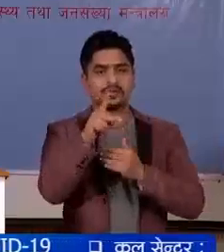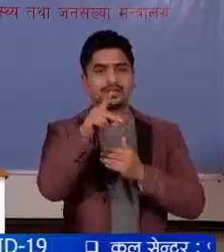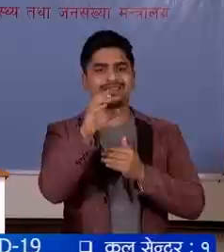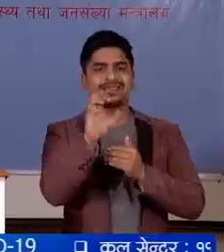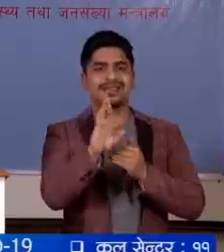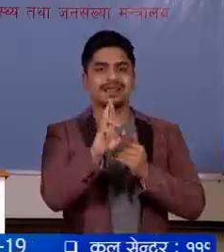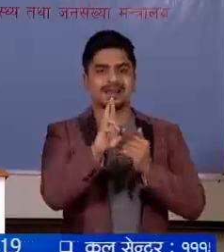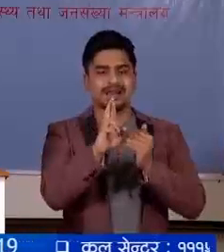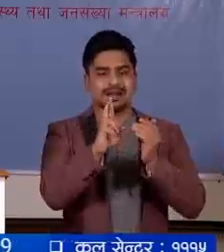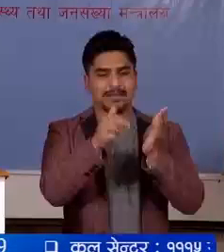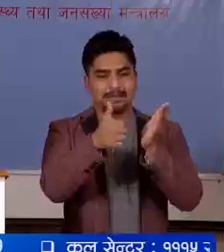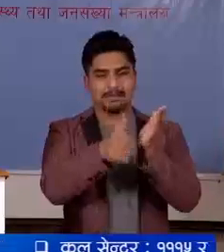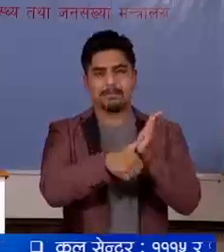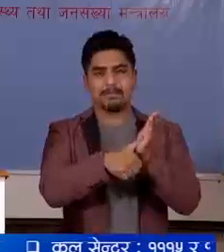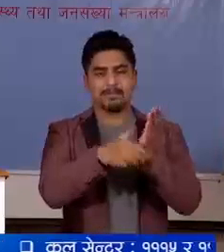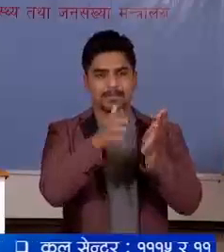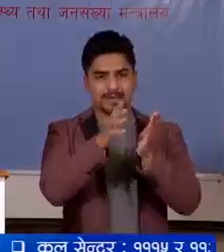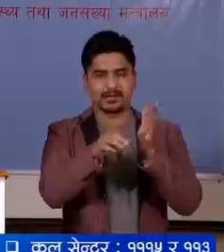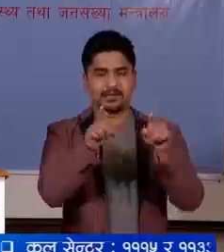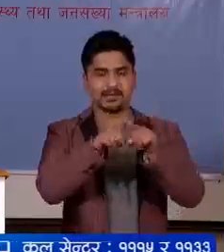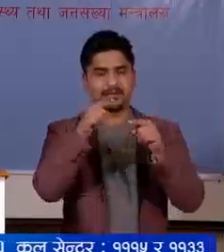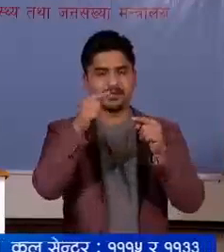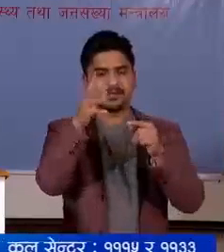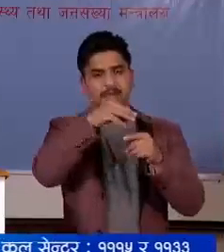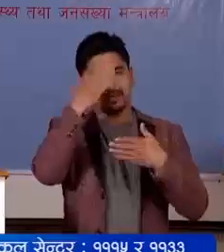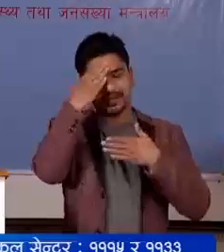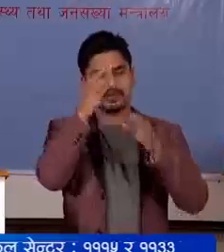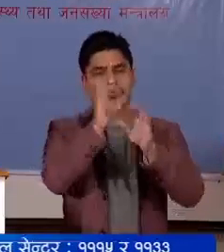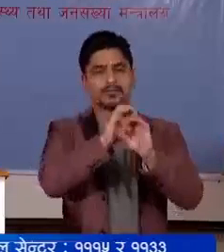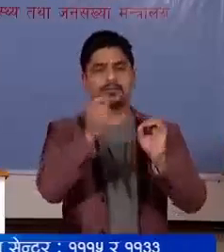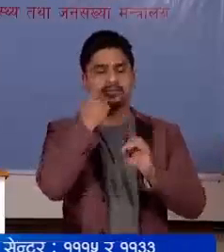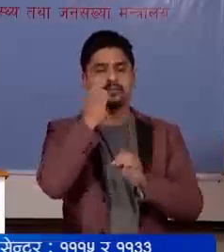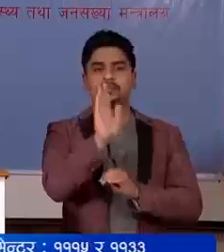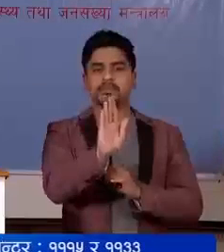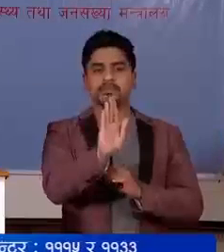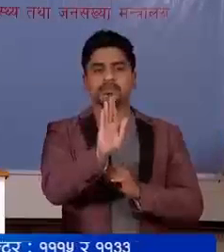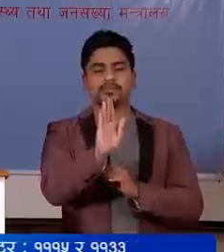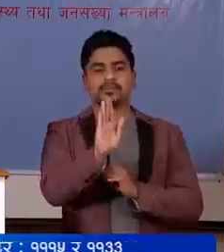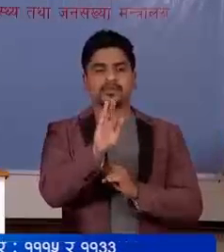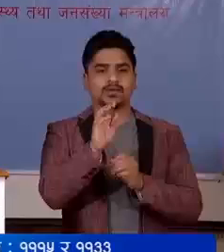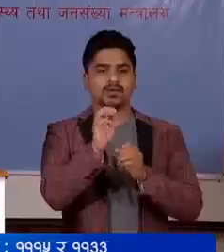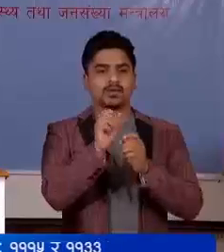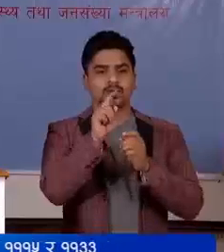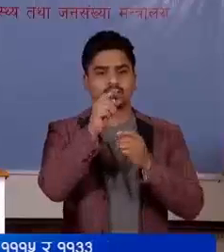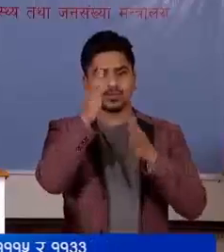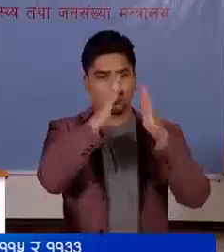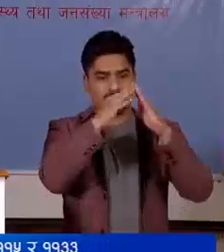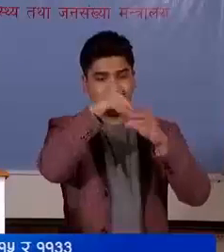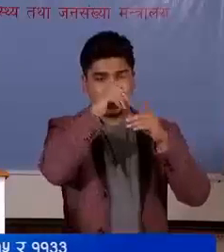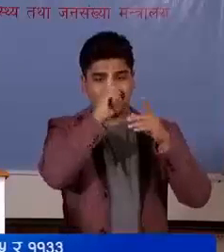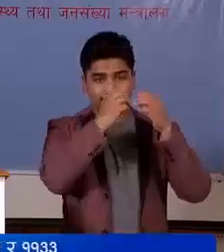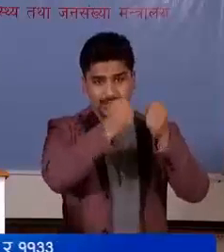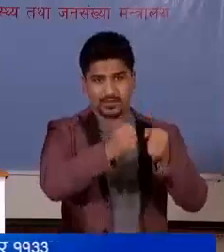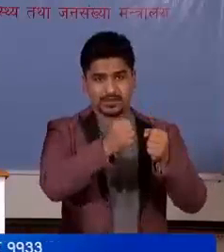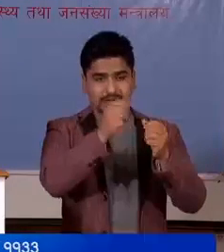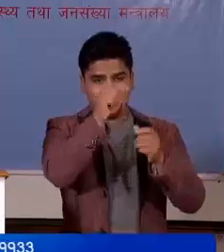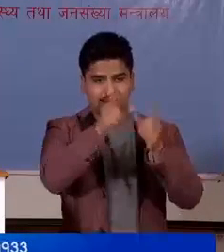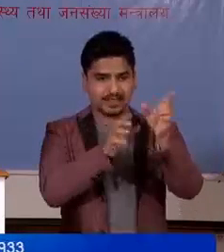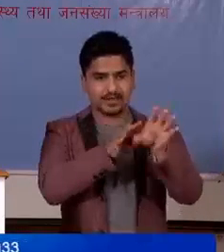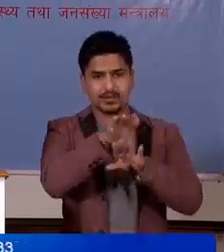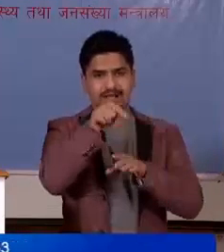बिवाट गरियेको परिक्सेन पनी नेगिटिव आयको छो क्वारेंटाइन मा रहेका ब्यक्तियारू आजको दिनमा